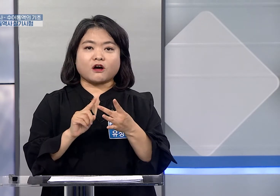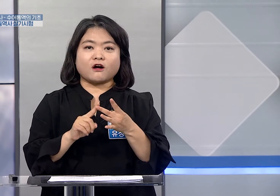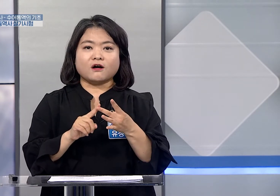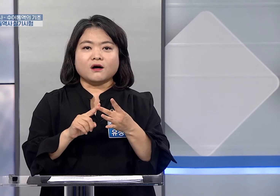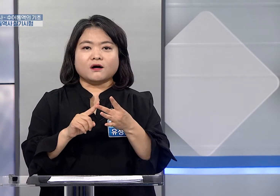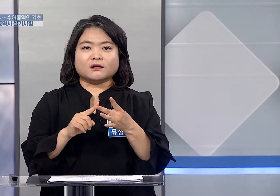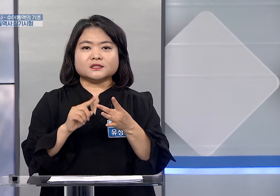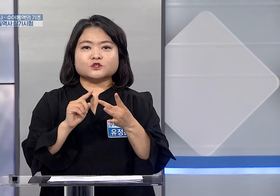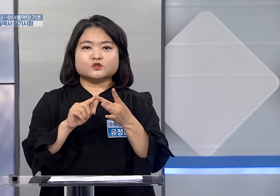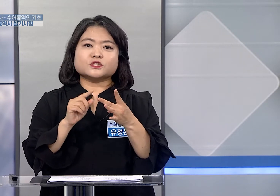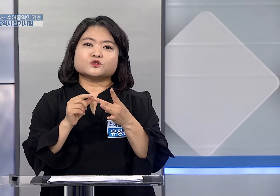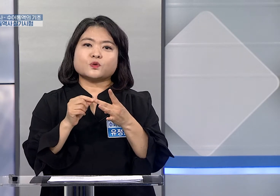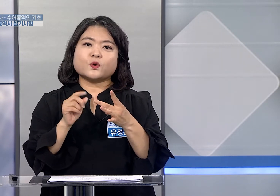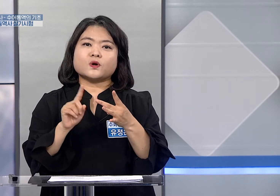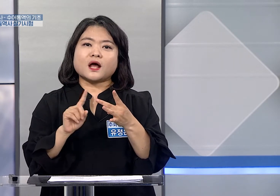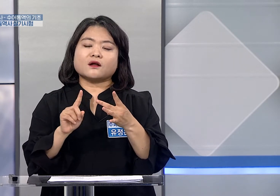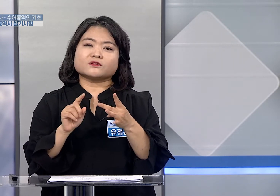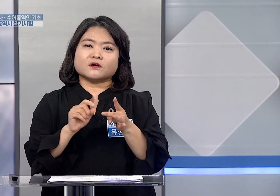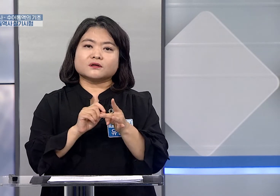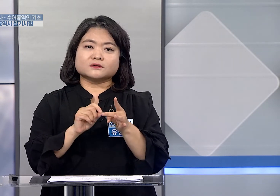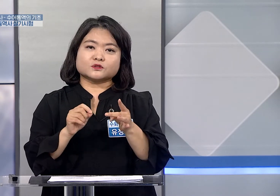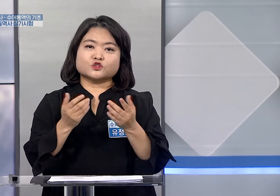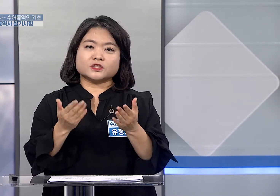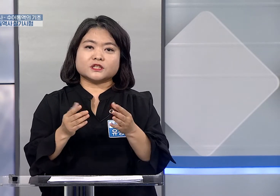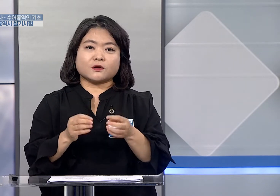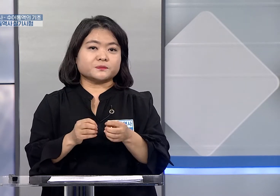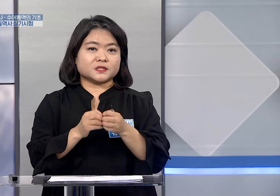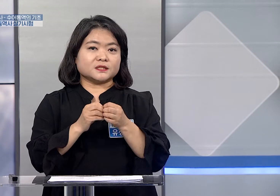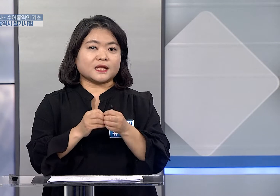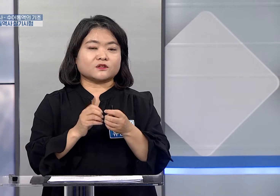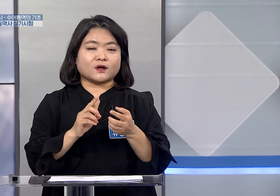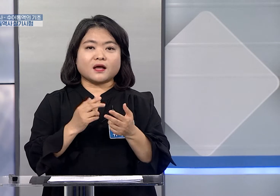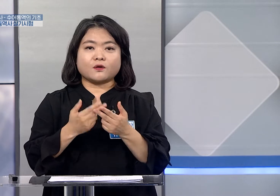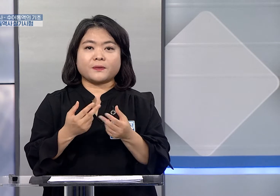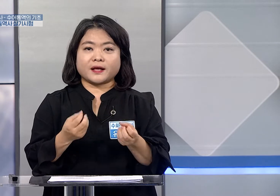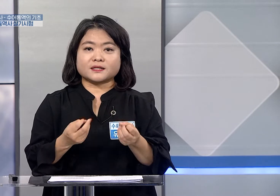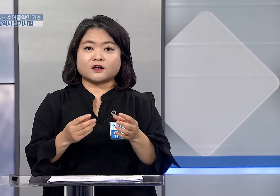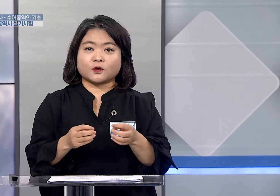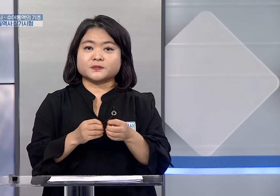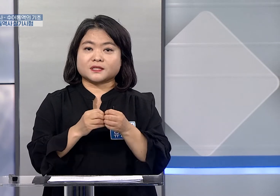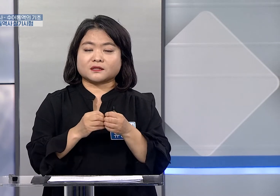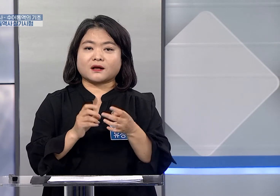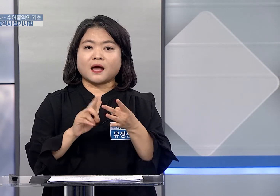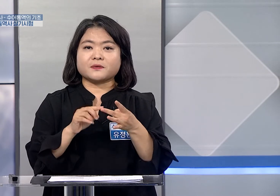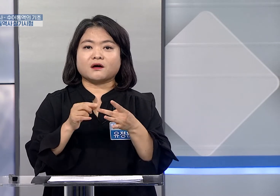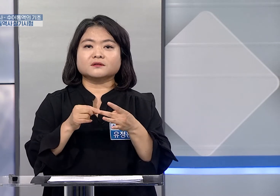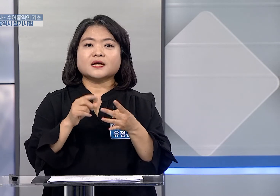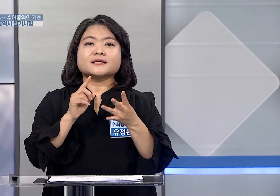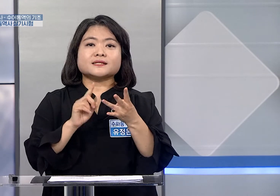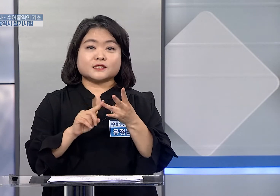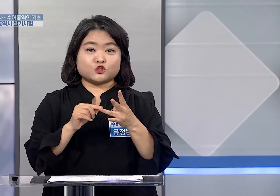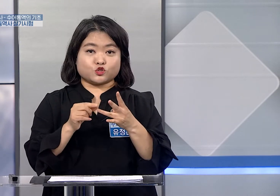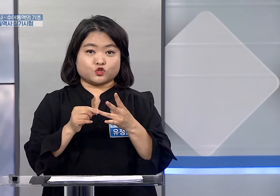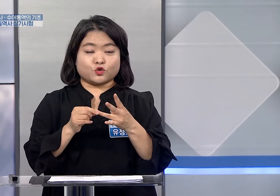있고요. 이 둘째 주 토요일 날 어떤 휴일이 겹친다던가 협회 행사가 겹친다던가 하면 셋째